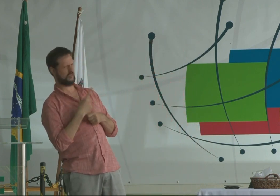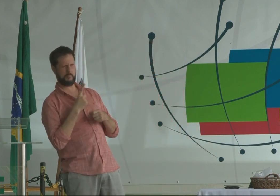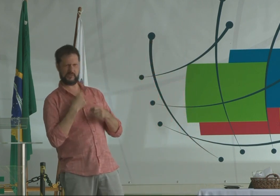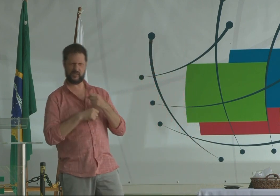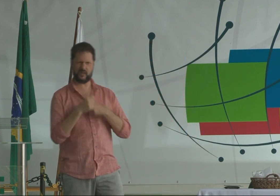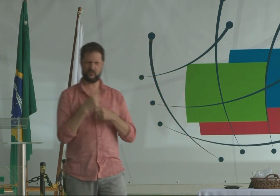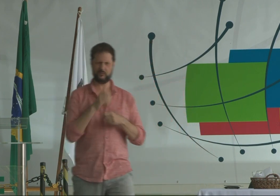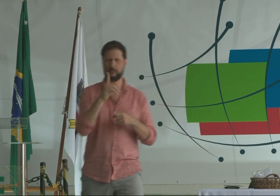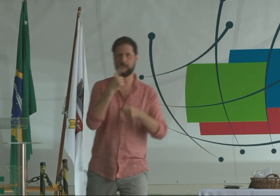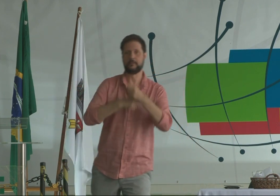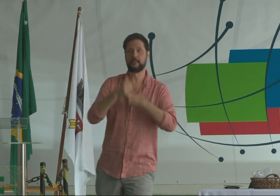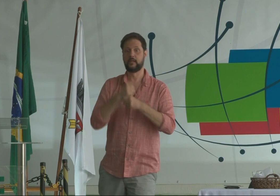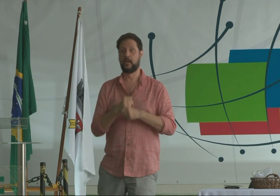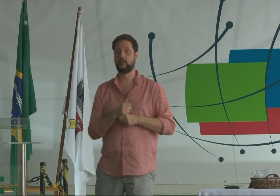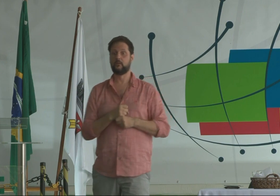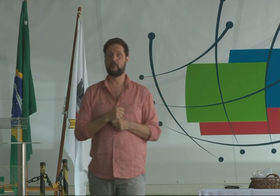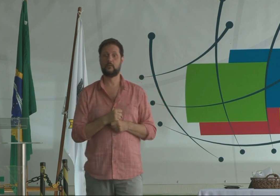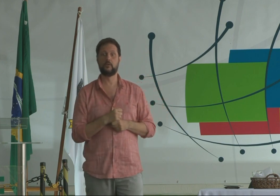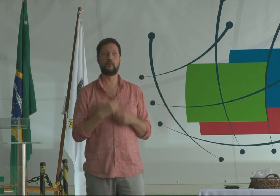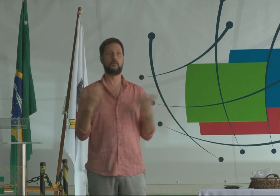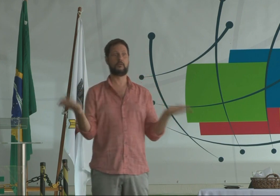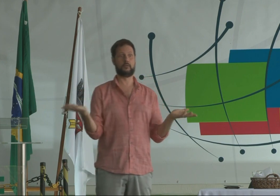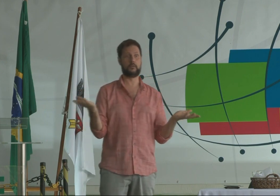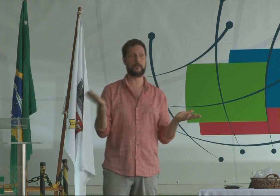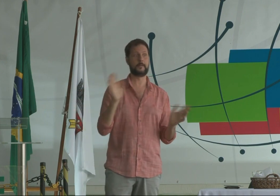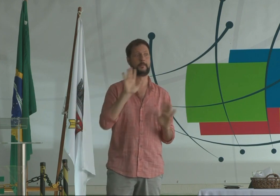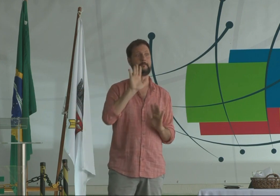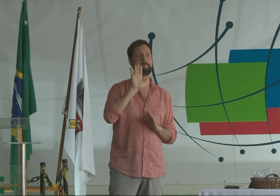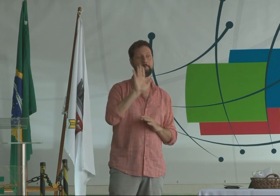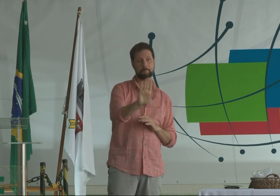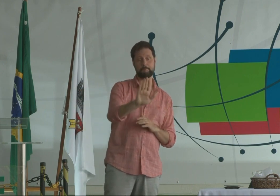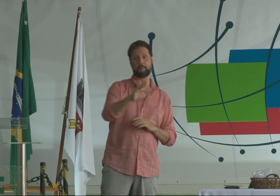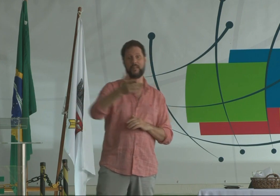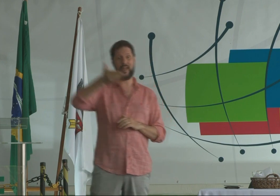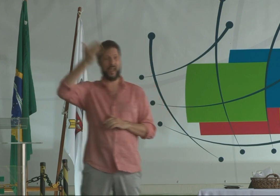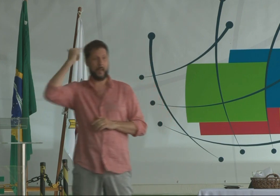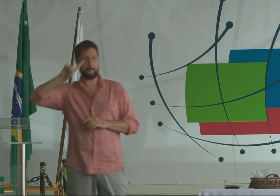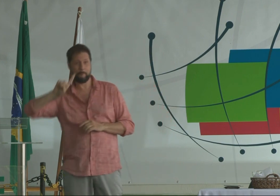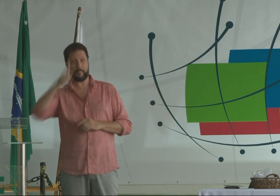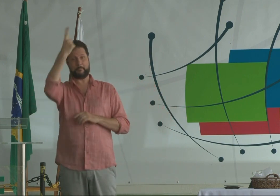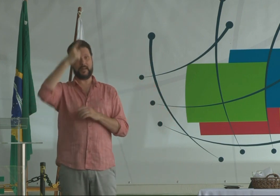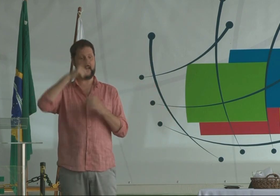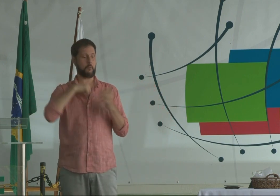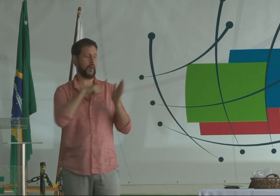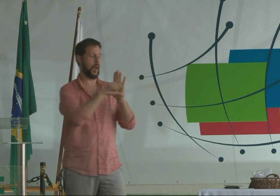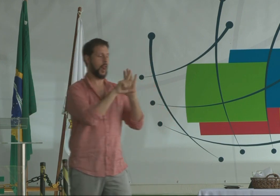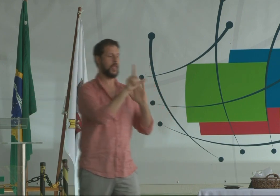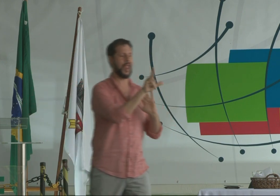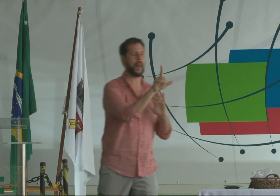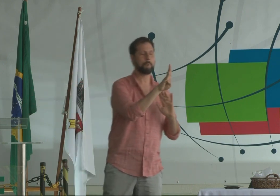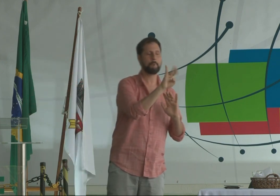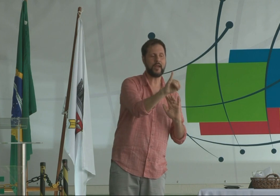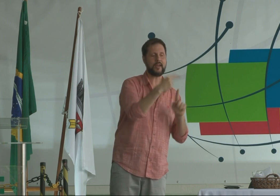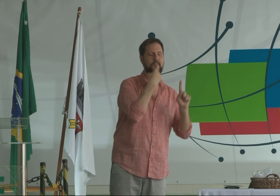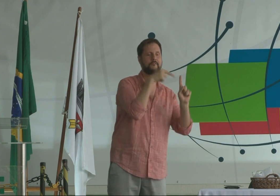Foi no ano passado? não se não me engano. Foi no ano passado, não é? Por quê? Mas, anteriormente, a legislação,